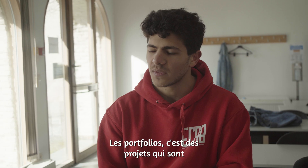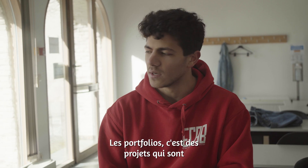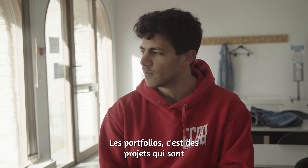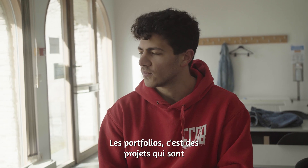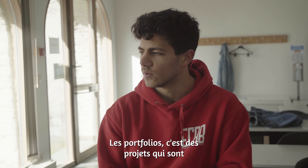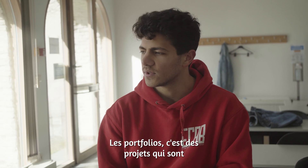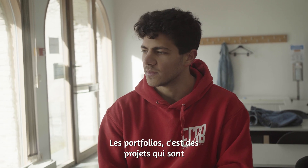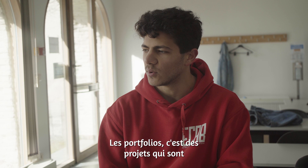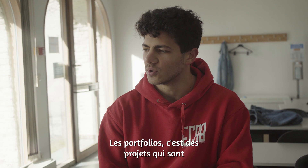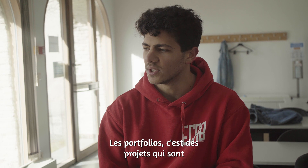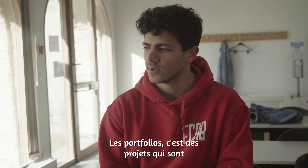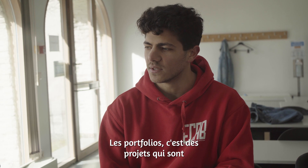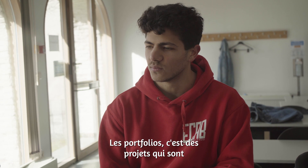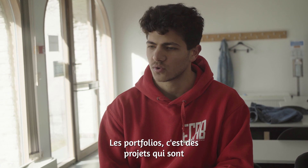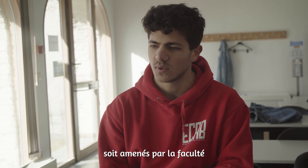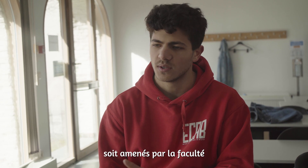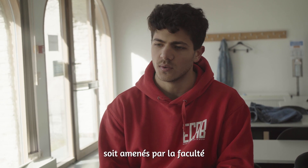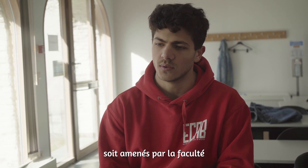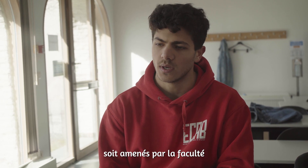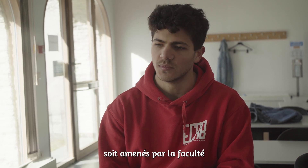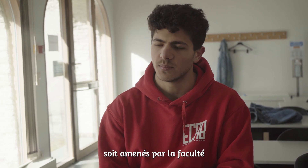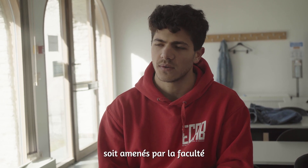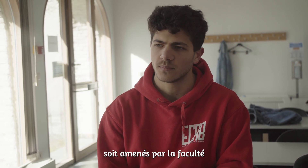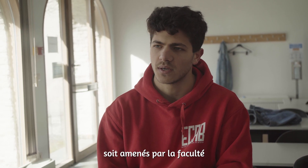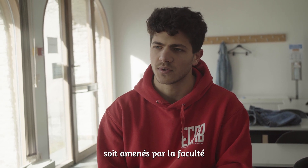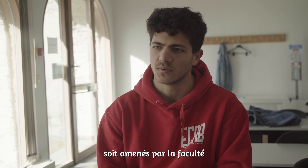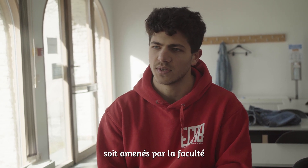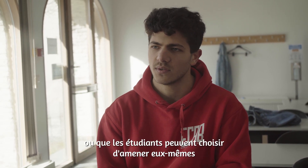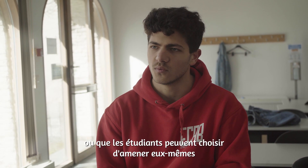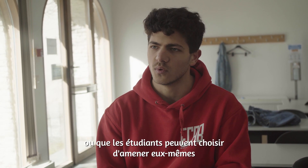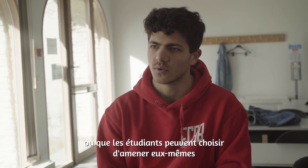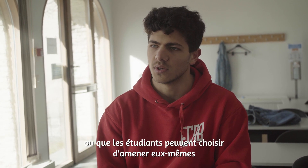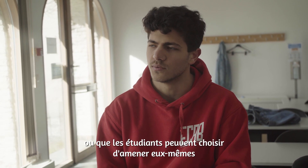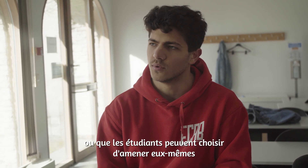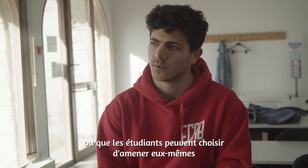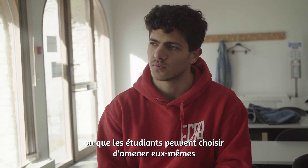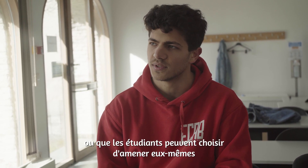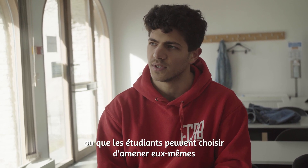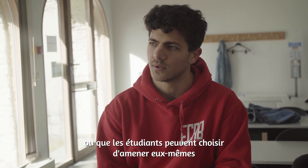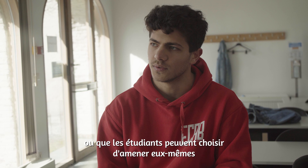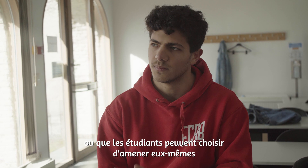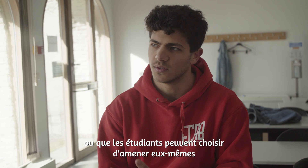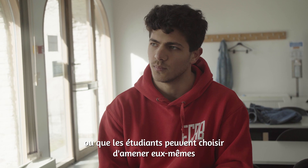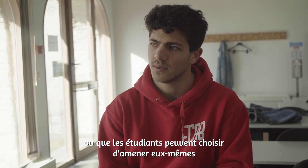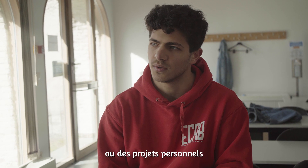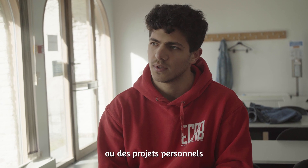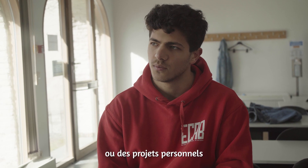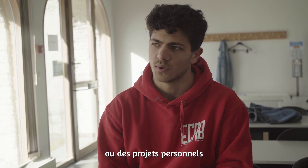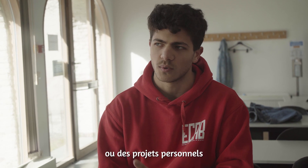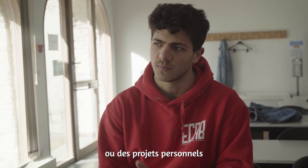Les portfolios, c'est des projets qui sont soit amenés par la faculté ou que les étudiants peuvent choisir d'amener eux-mêmes, ou des projets